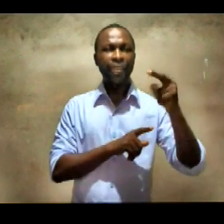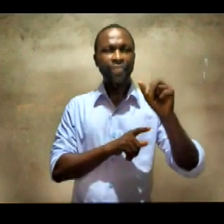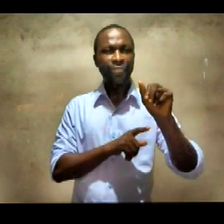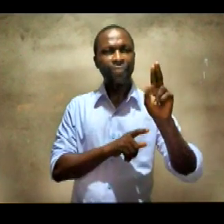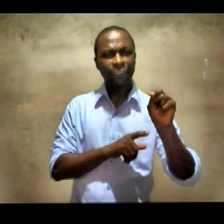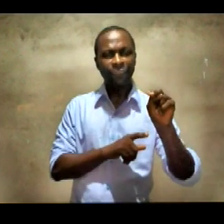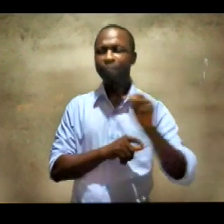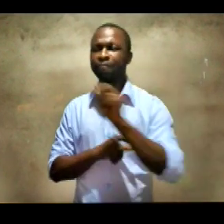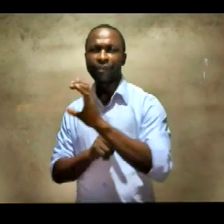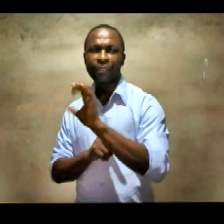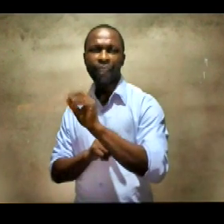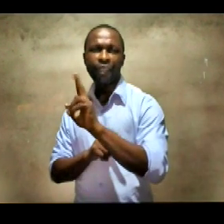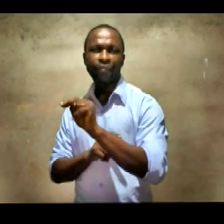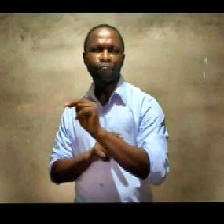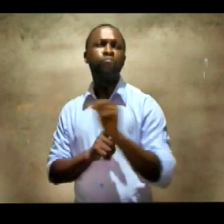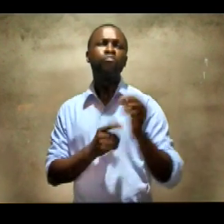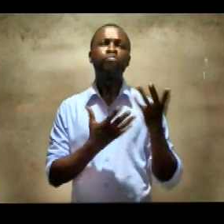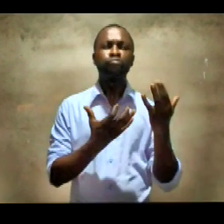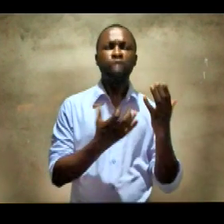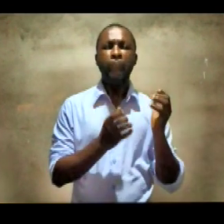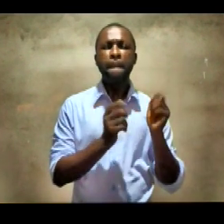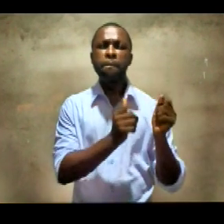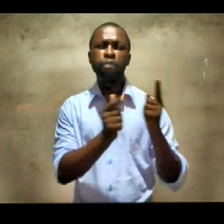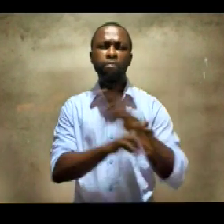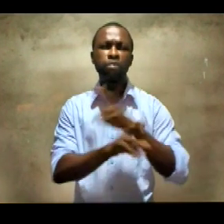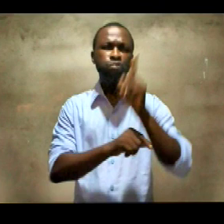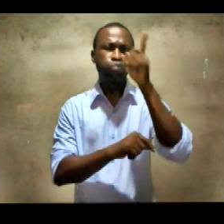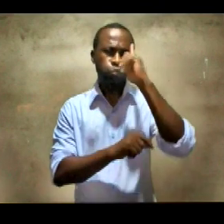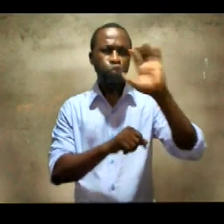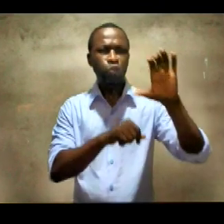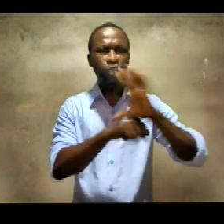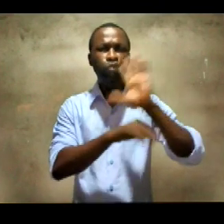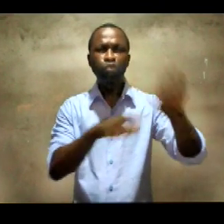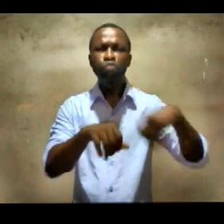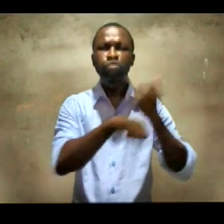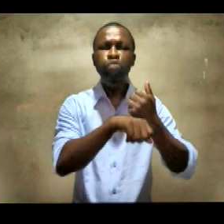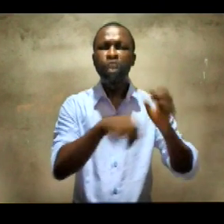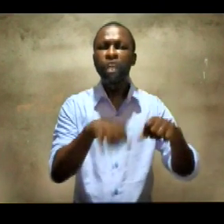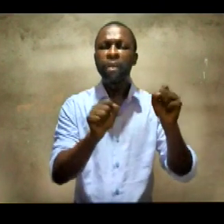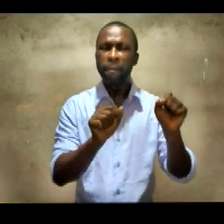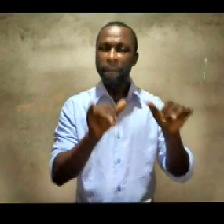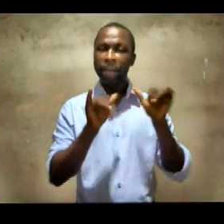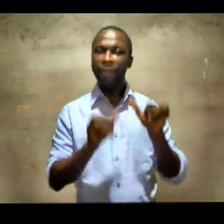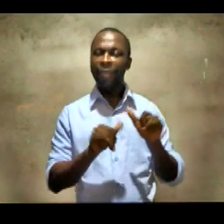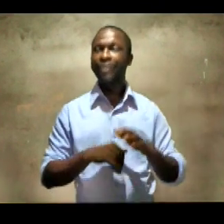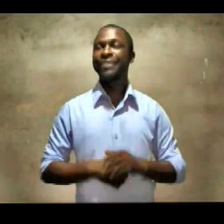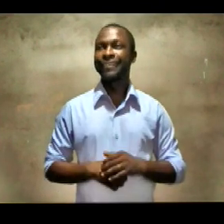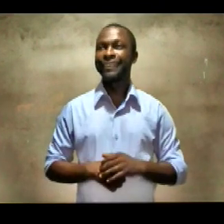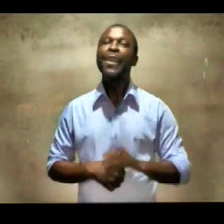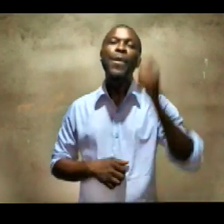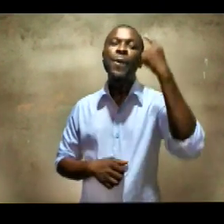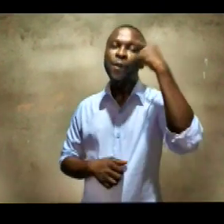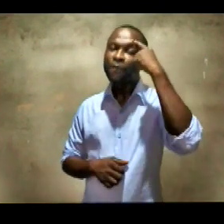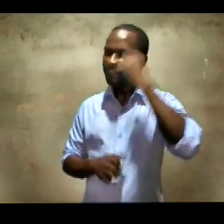venir au Cameroun et bien entendu surtout répondre aux obligations contractuelles que nous aurons vis-à-vis du maître d'ouvrage. Aux deux entreprises, le